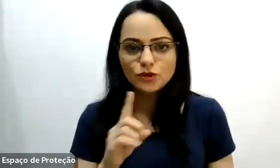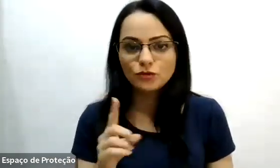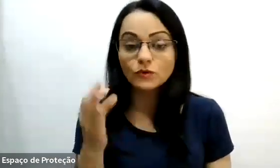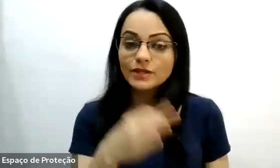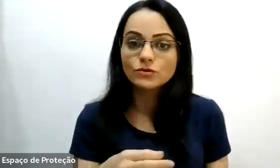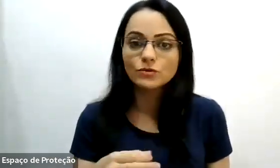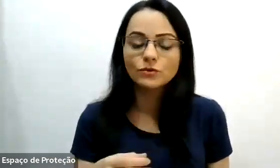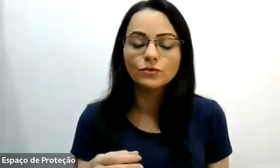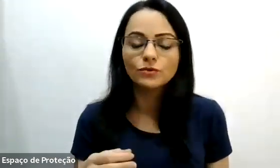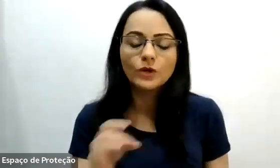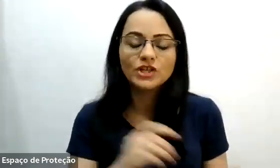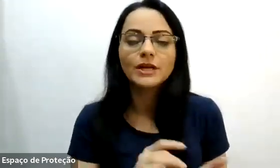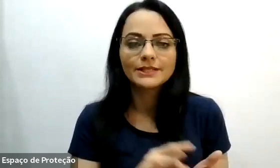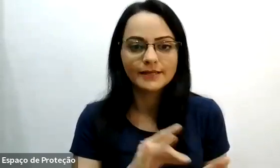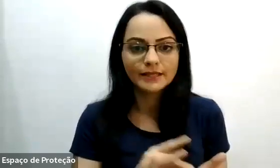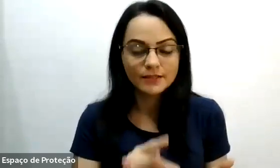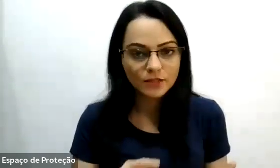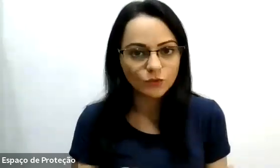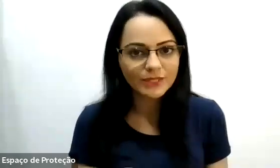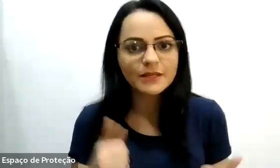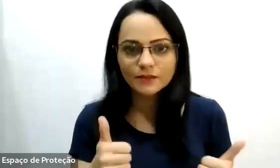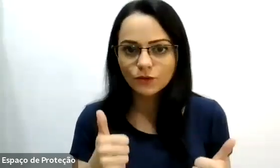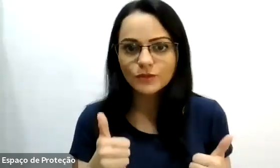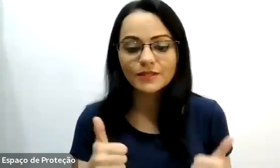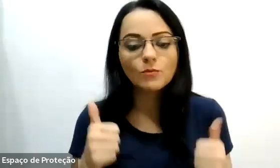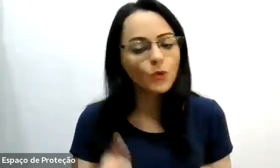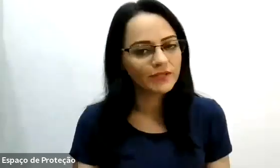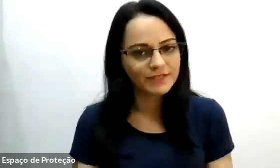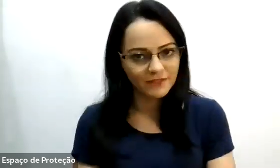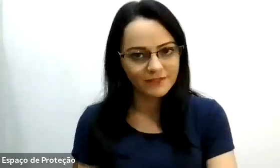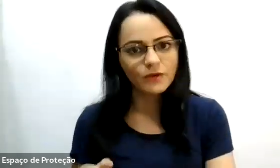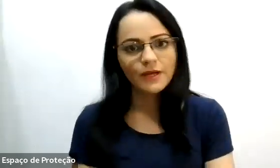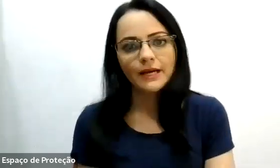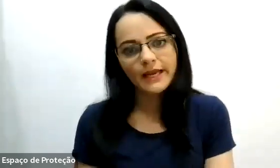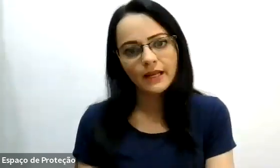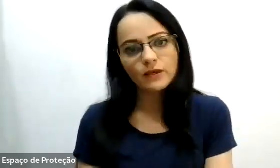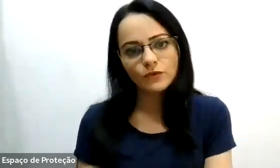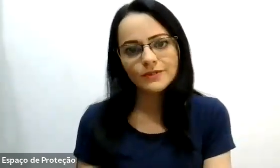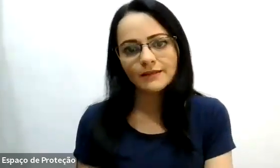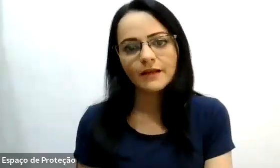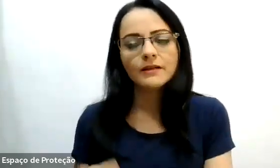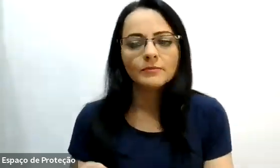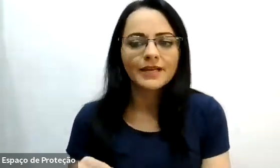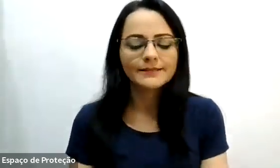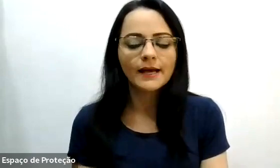do contexto do original das Sagradas Escrituras. Então, tô gostando muito dessa versão, aí é ela que eu vou usar, tá? Nessa